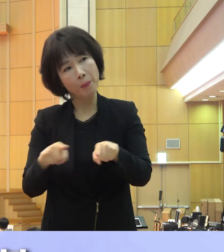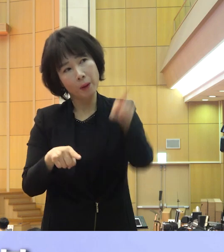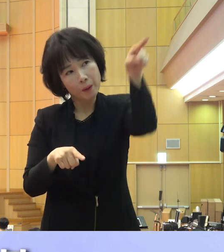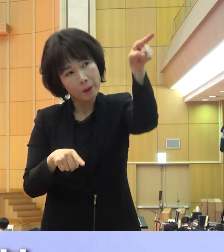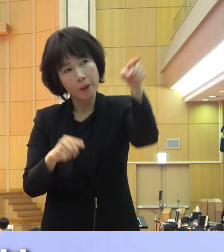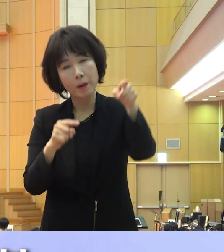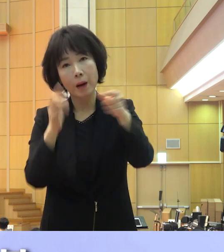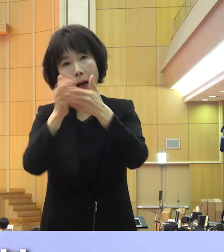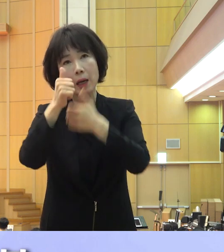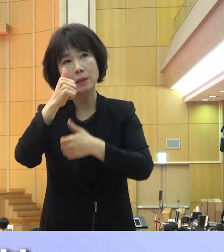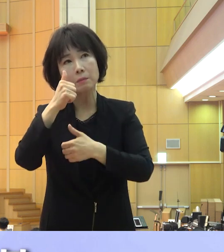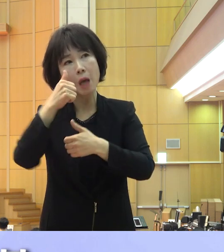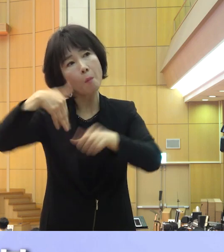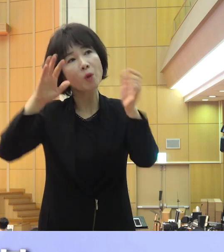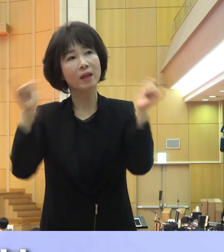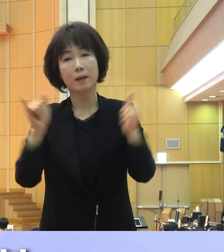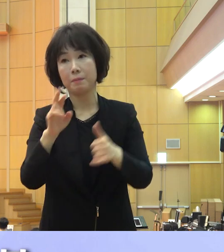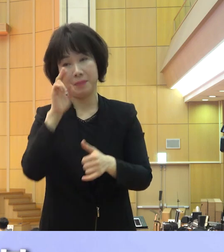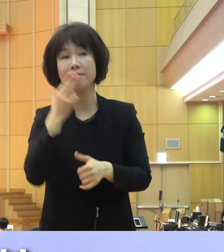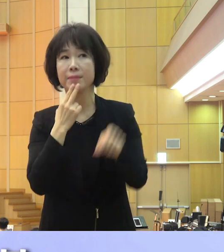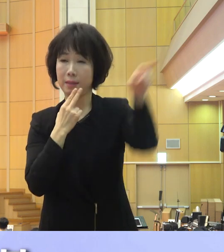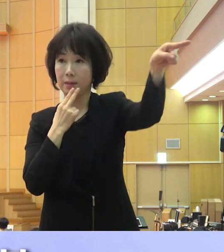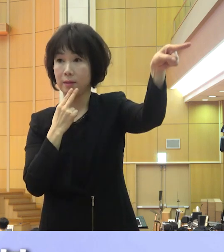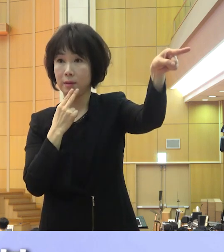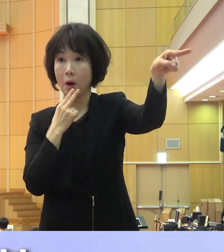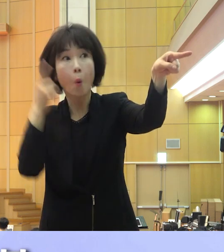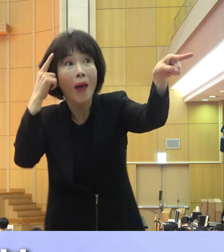예수님이 물로 포도주게 되게 하는,